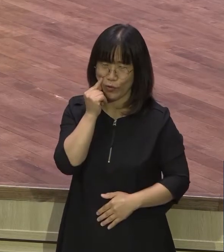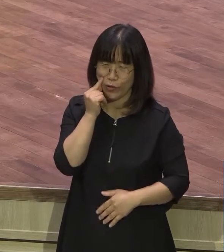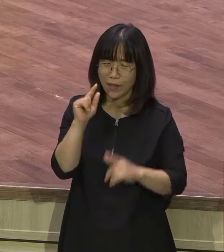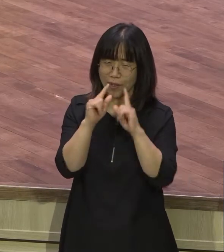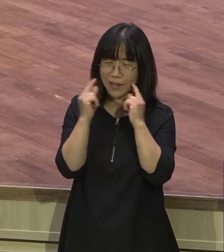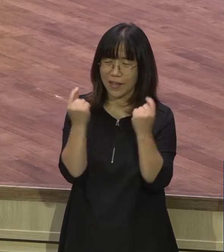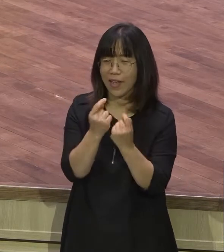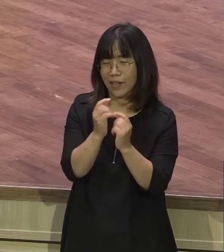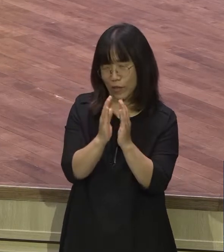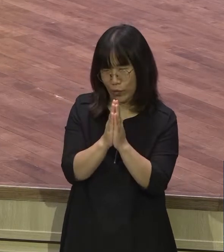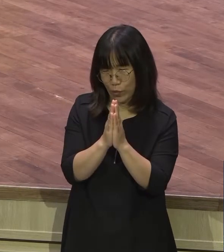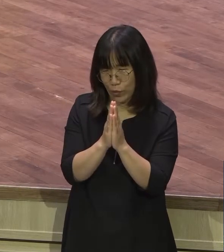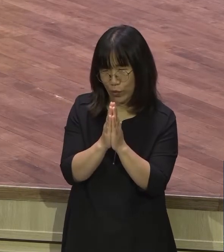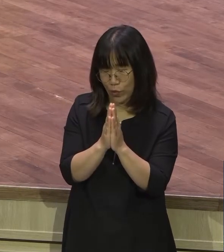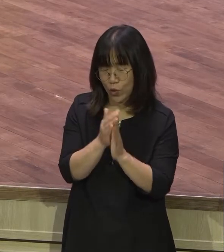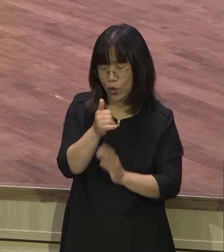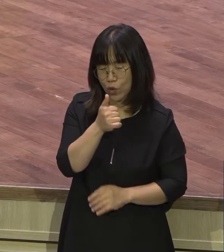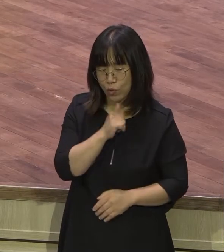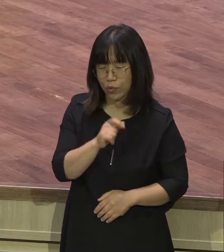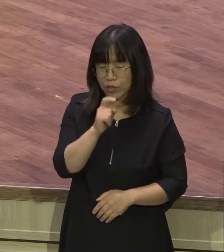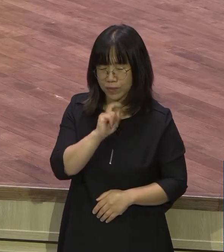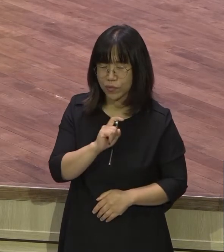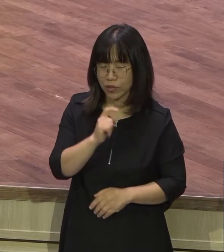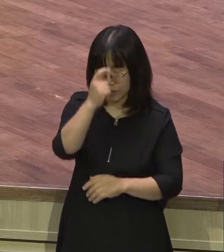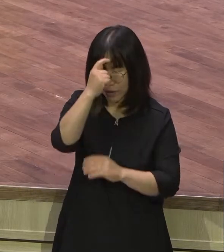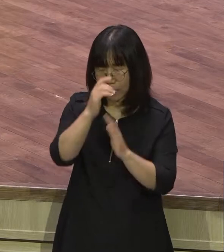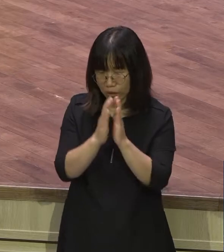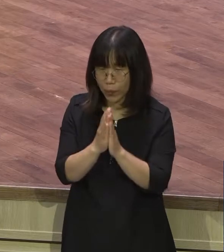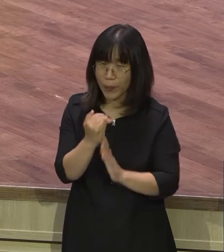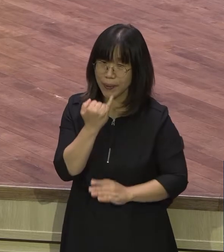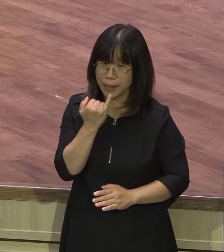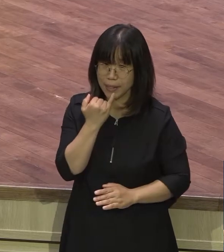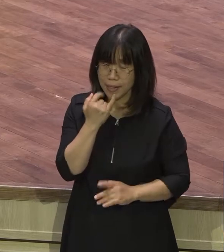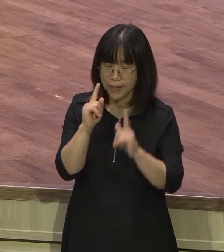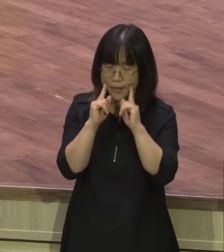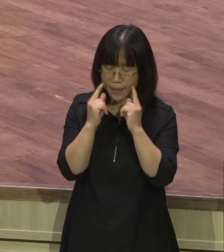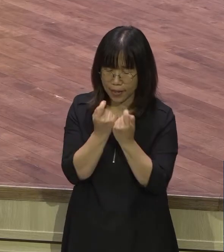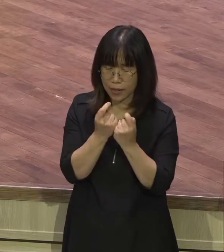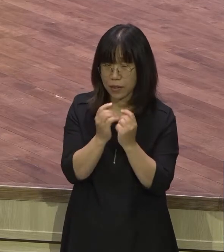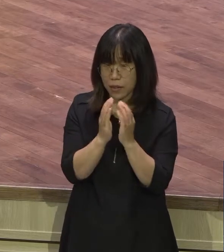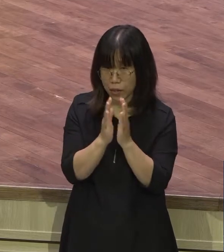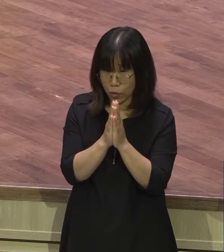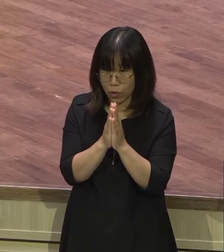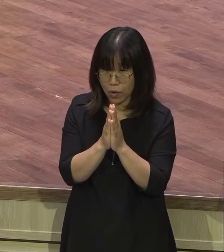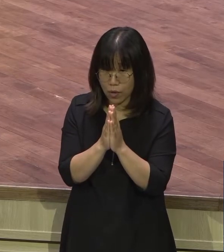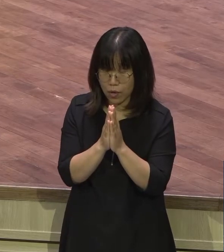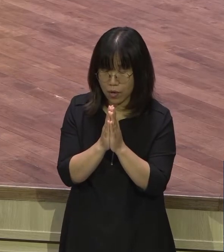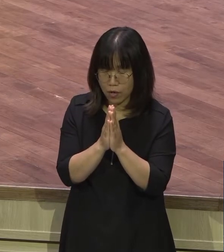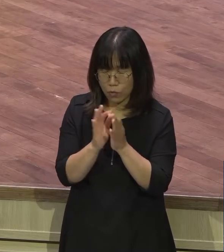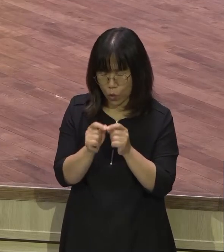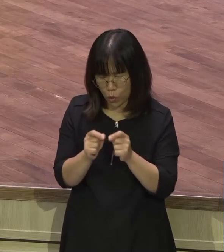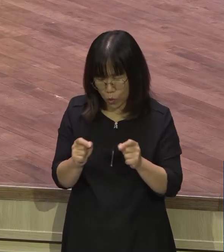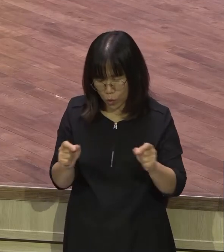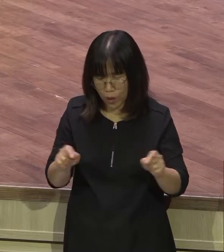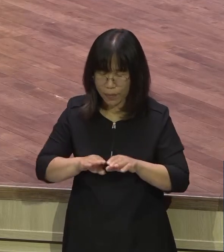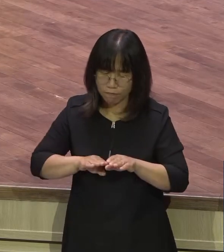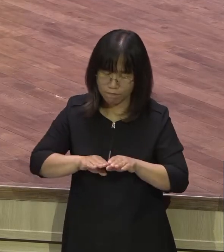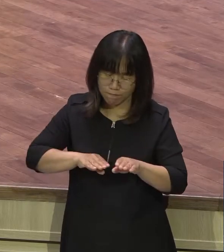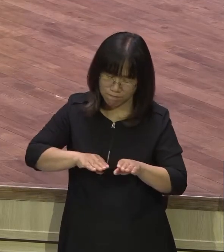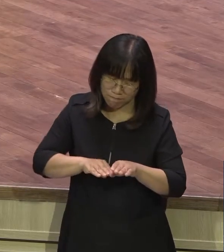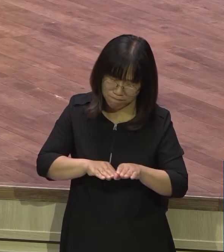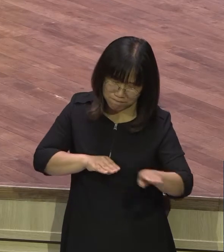5분 또 10분 또 오랫동안 기도한 분들 있어요 개인기도 기도하다 보면 차량도 복잡할 것도 없고 기도하다 그렇게 가시기